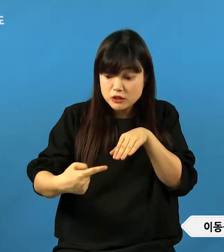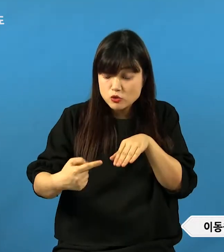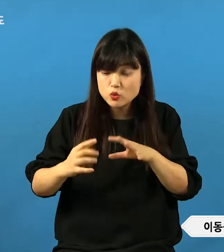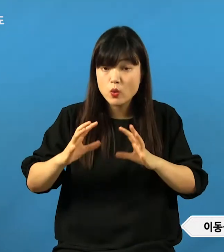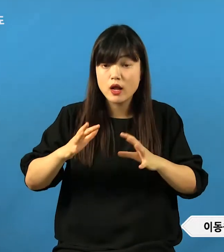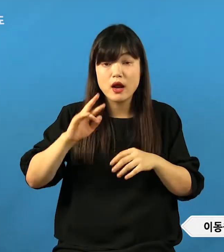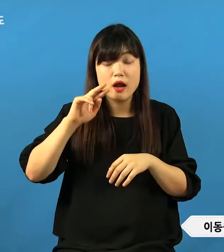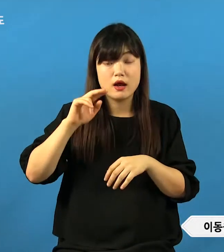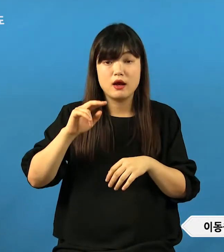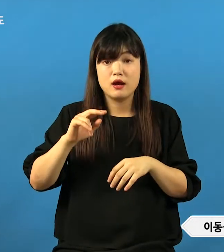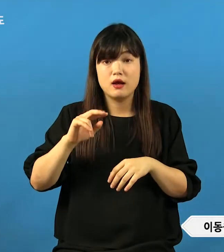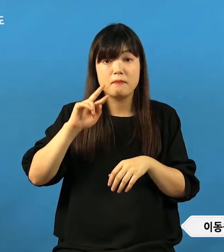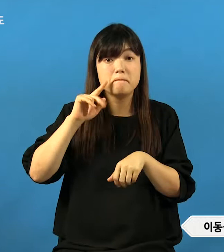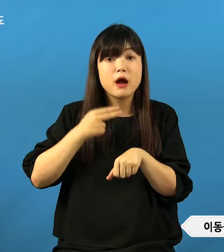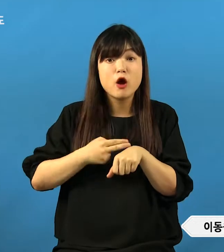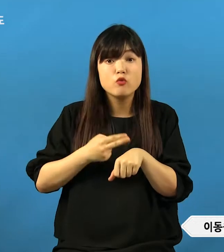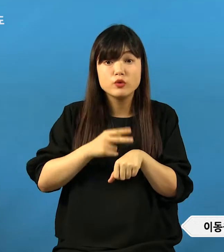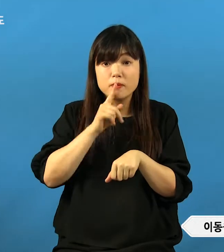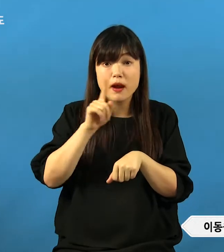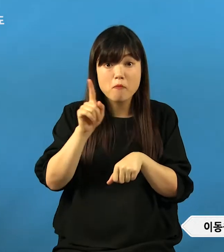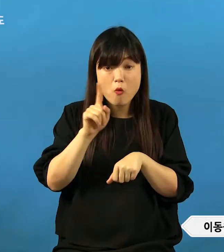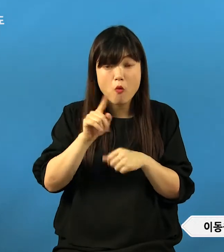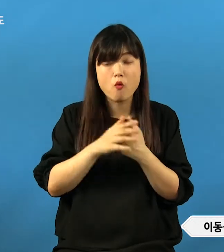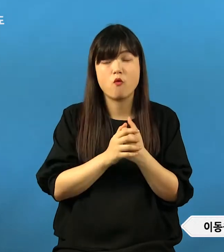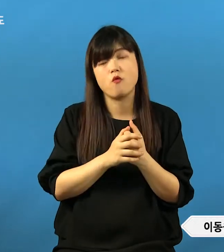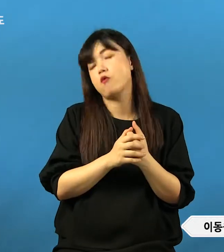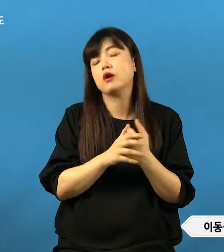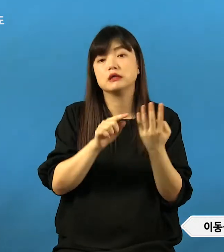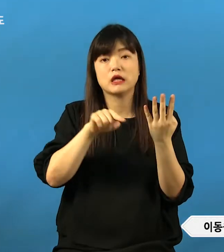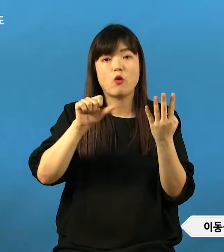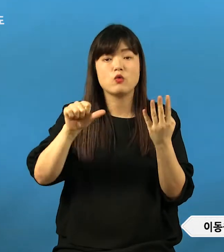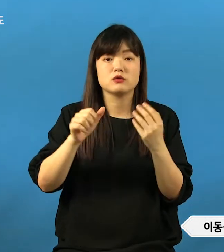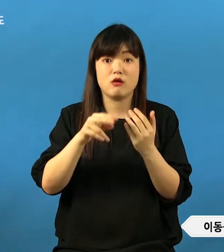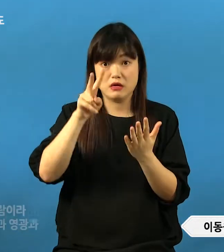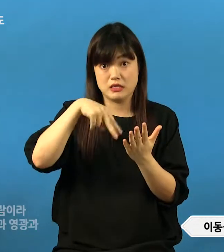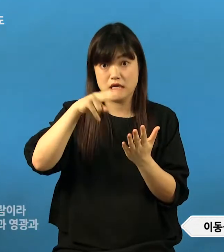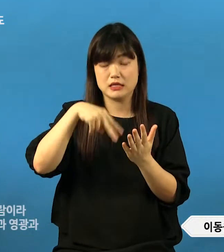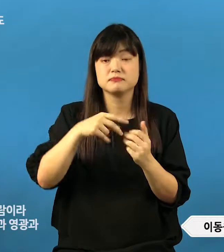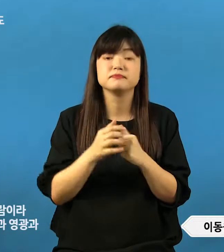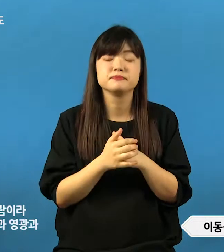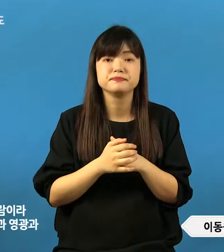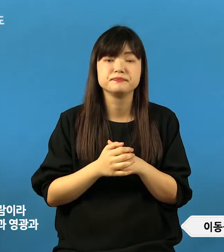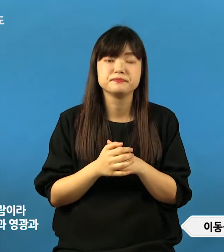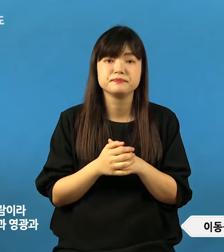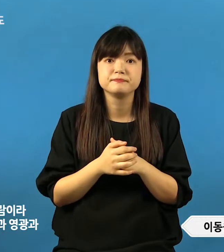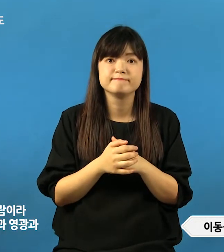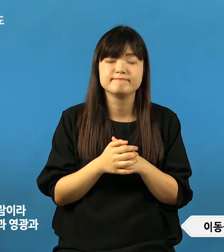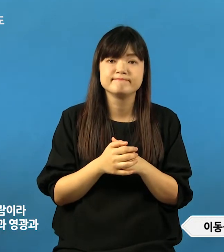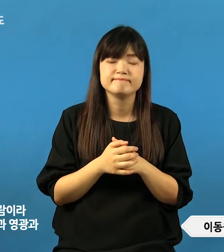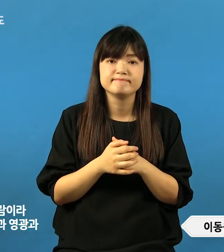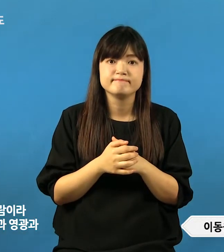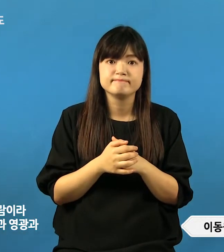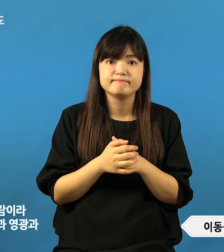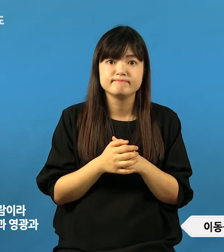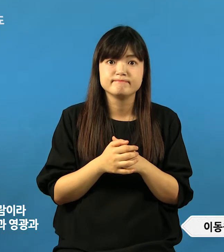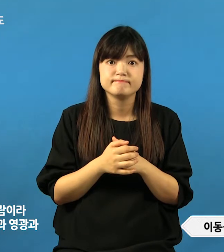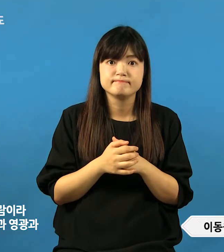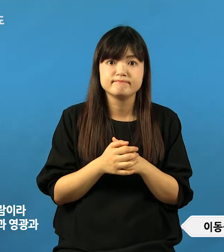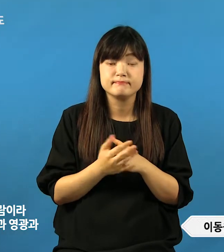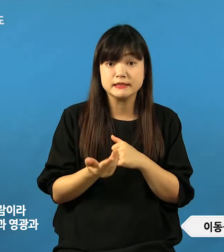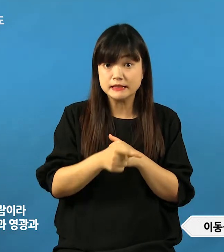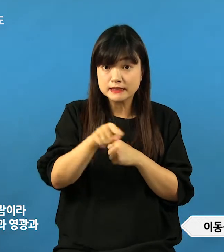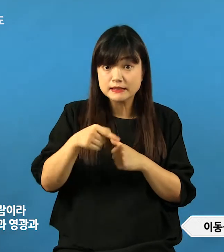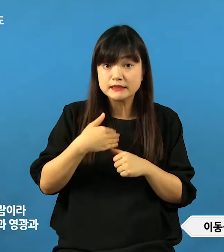이스라엘을 가리켜 바울 사도는 오늘 본문 4절과 5절에서 이렇게 증언합니다. 한번 4절 5절을 같이 읽도록 하겠습니다.